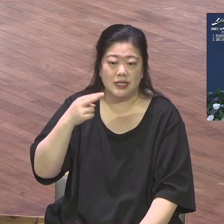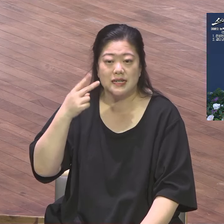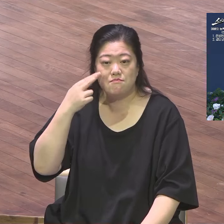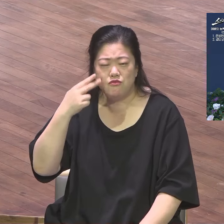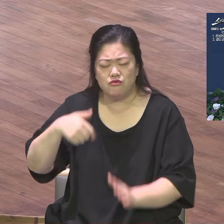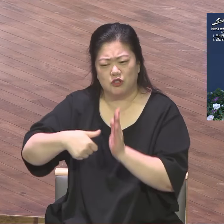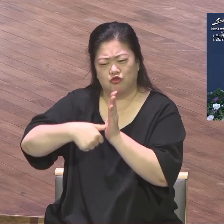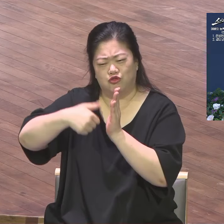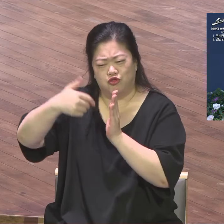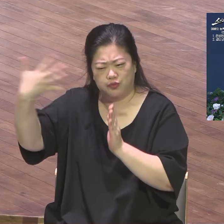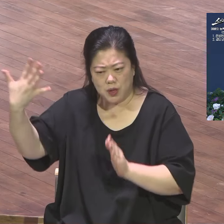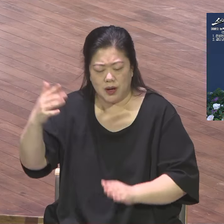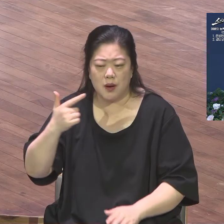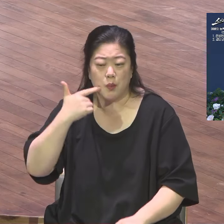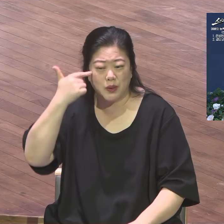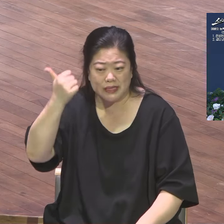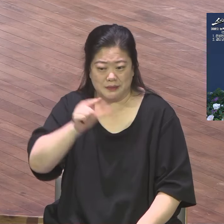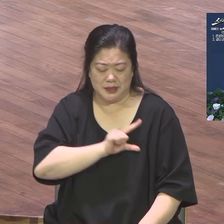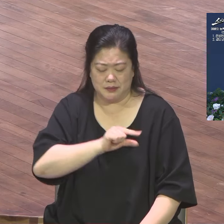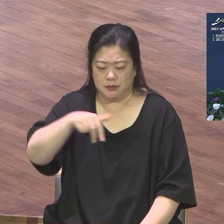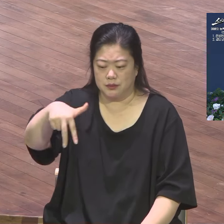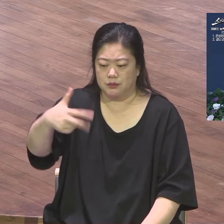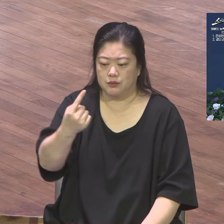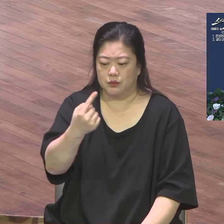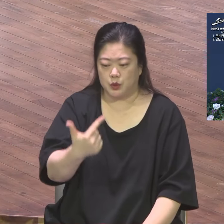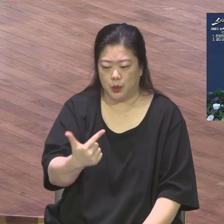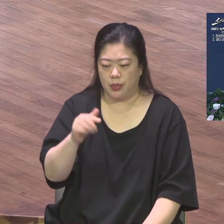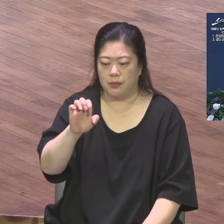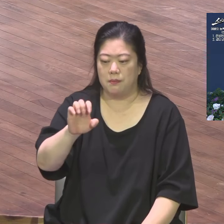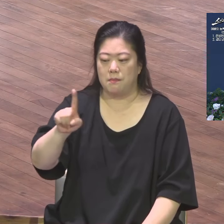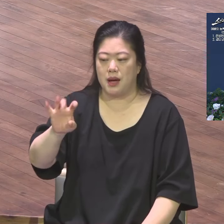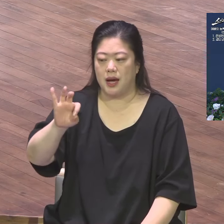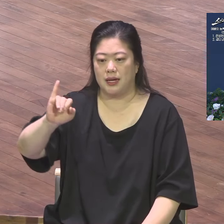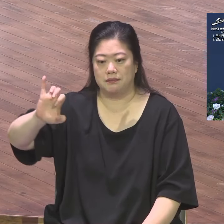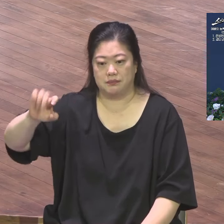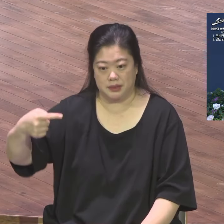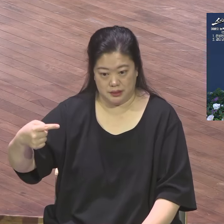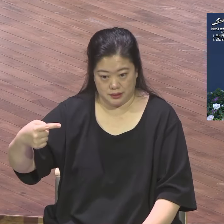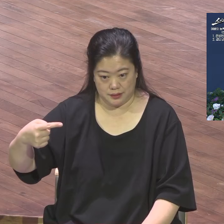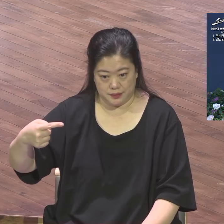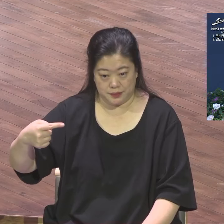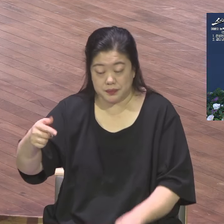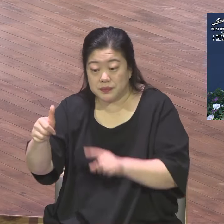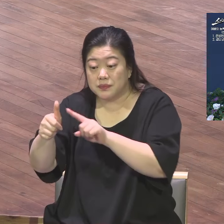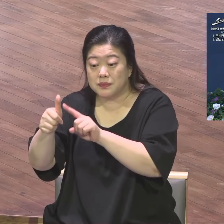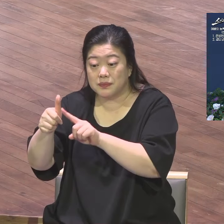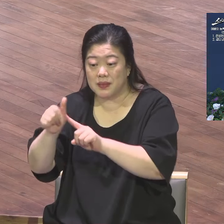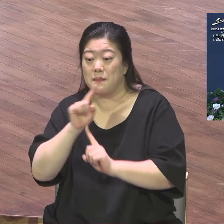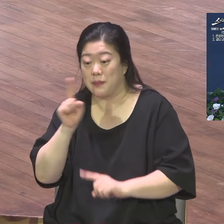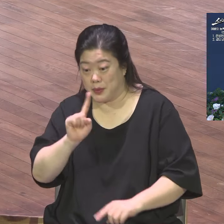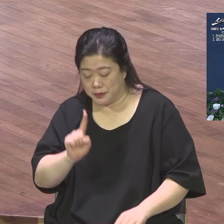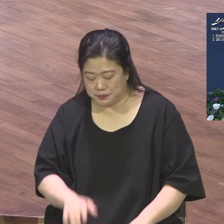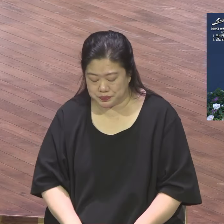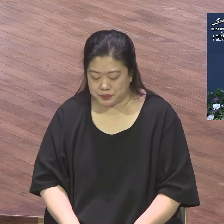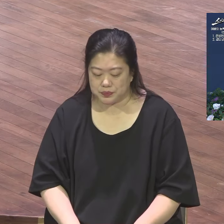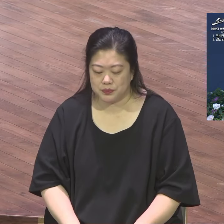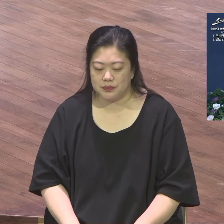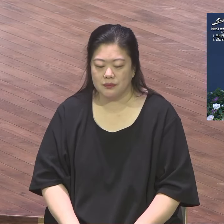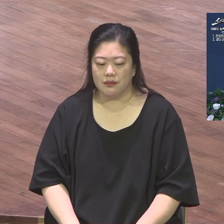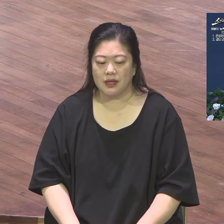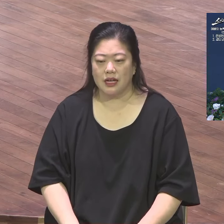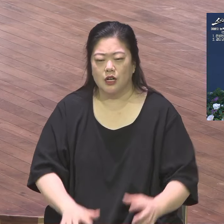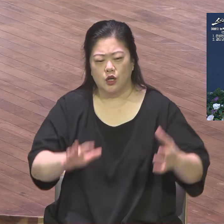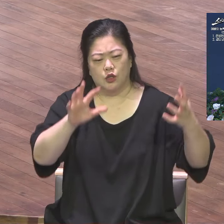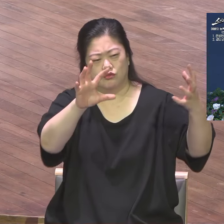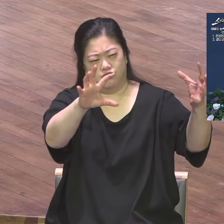존 파이프 목사님이 있습니다. 예배의 중요성에 대해서 이렇게 말했습니다. 우주에는